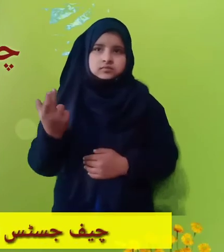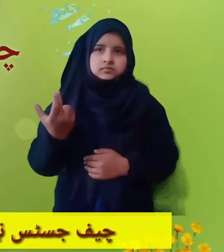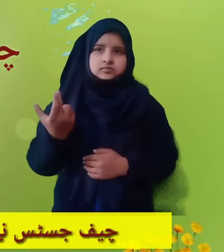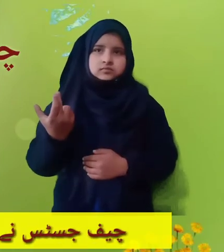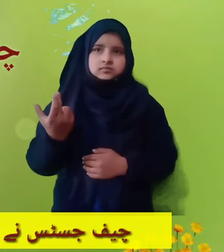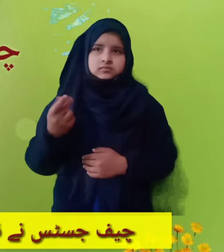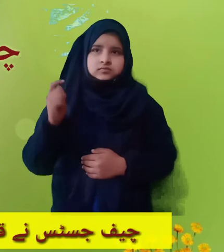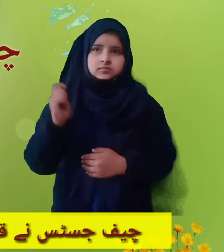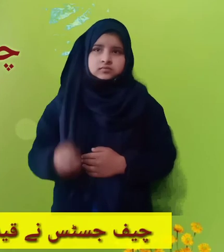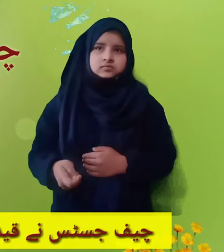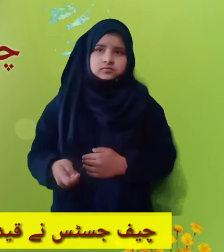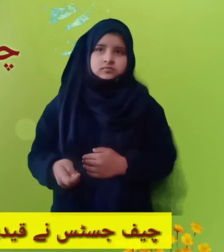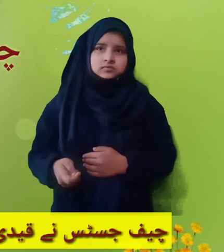चीफ जस्टिस,